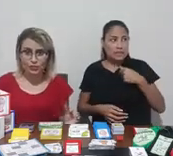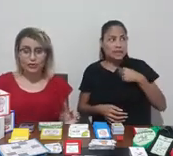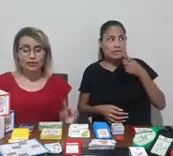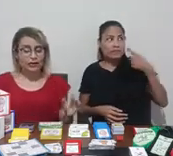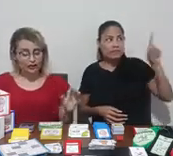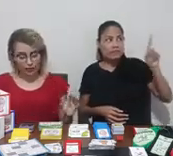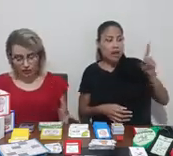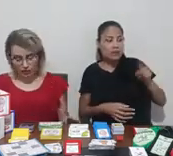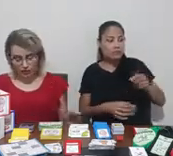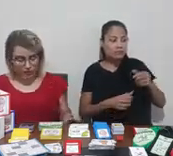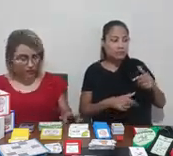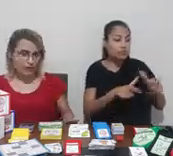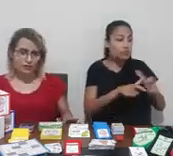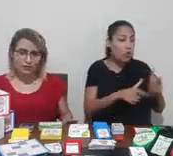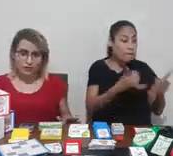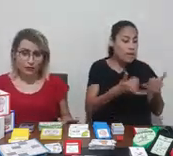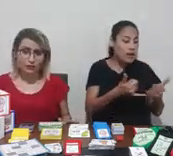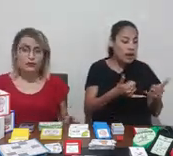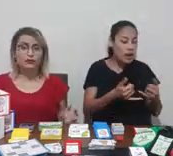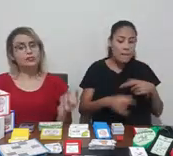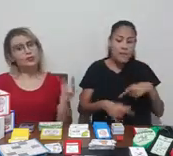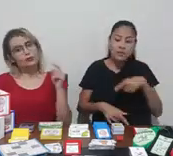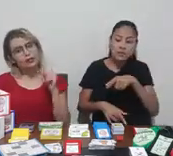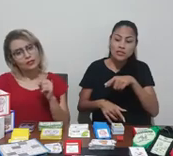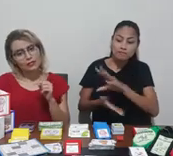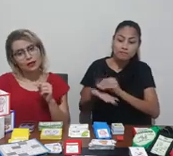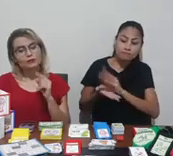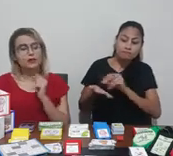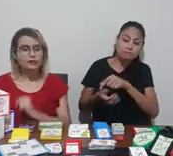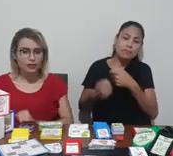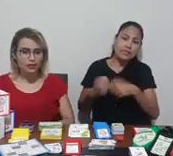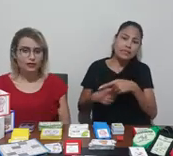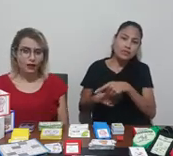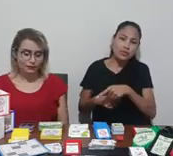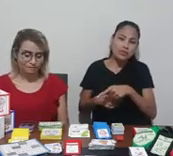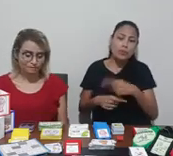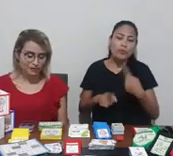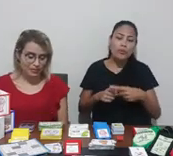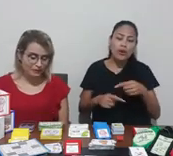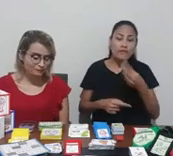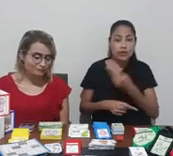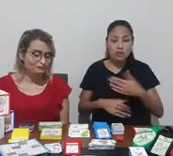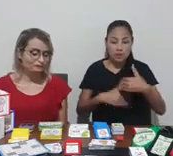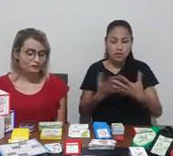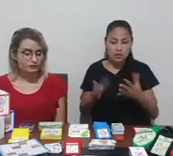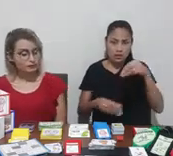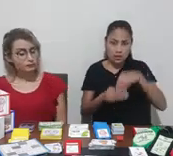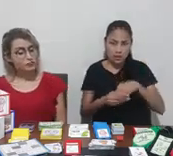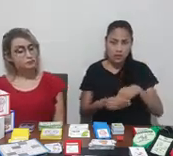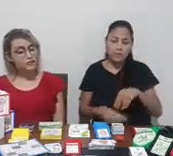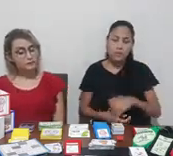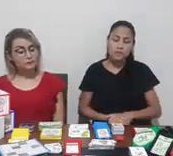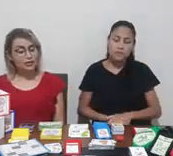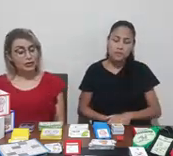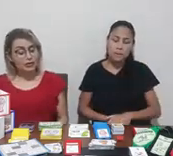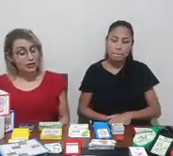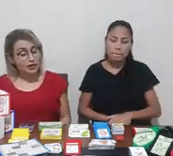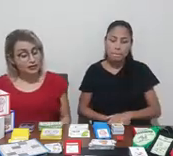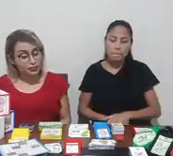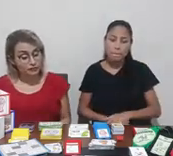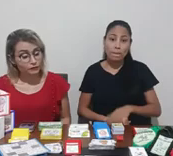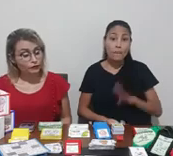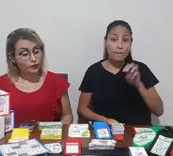jogos e aquele conhecimento que estava sendo adquirido ia ser utilizado em sala de aula, tá? Bem,